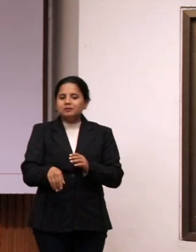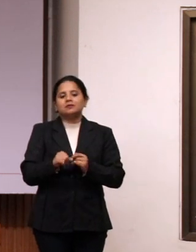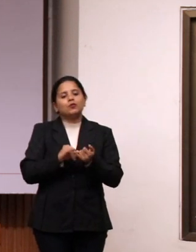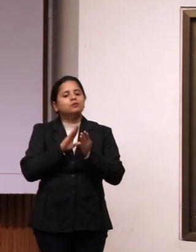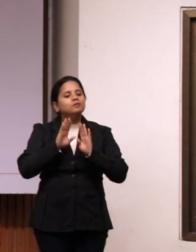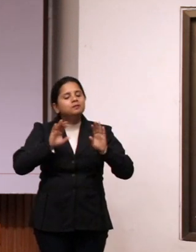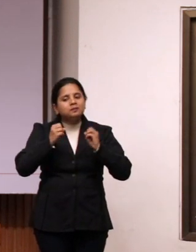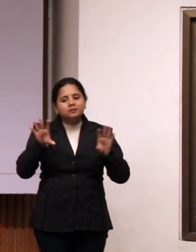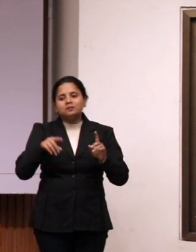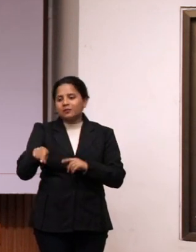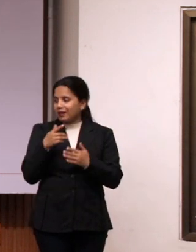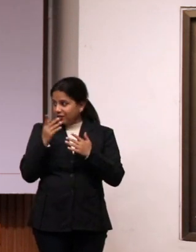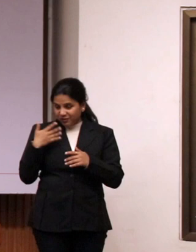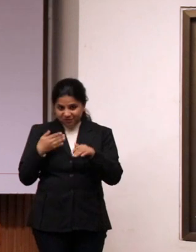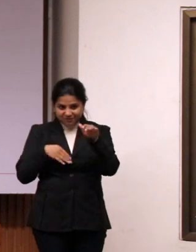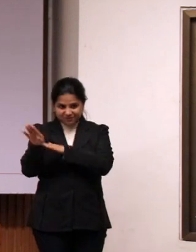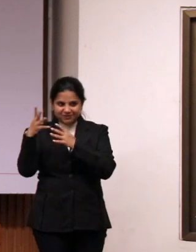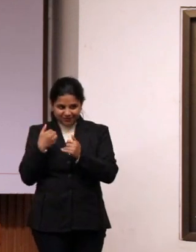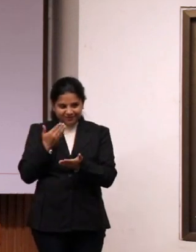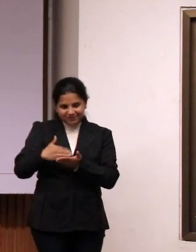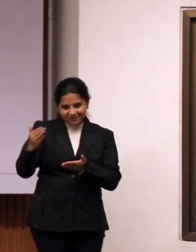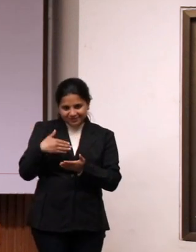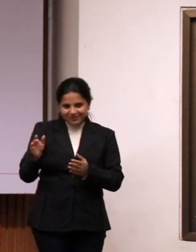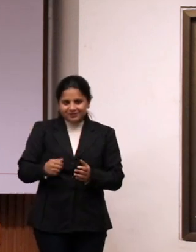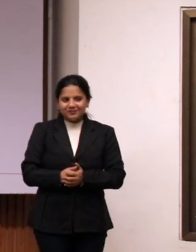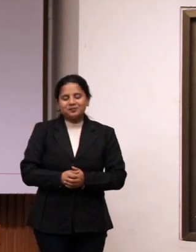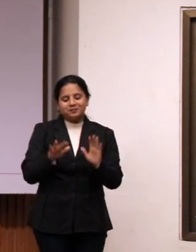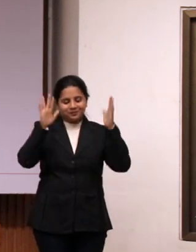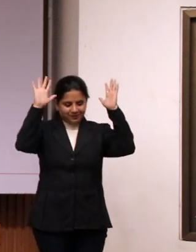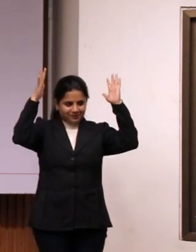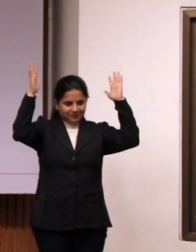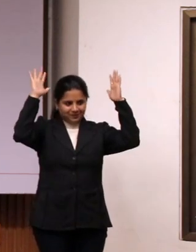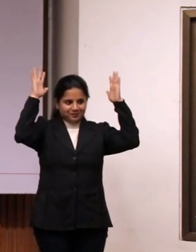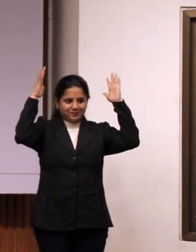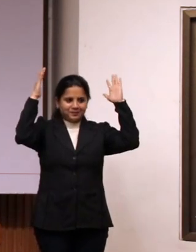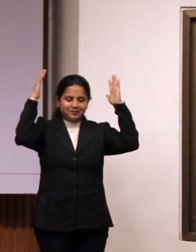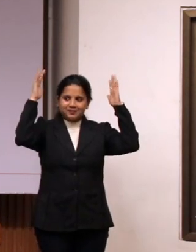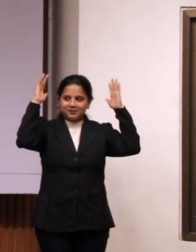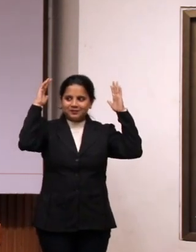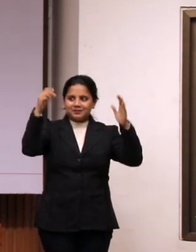Thank you for your support. मुझे भगवाओगे क्या यहाँ से? Thank you.